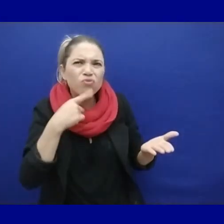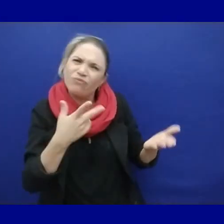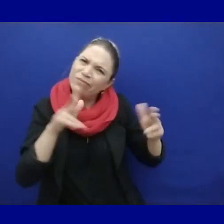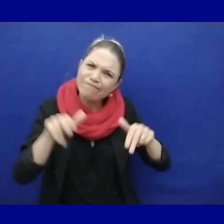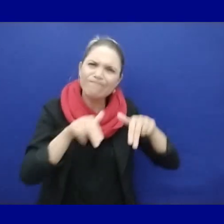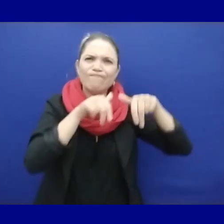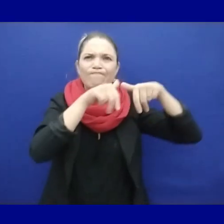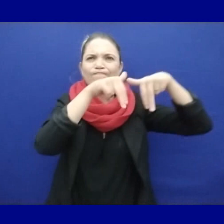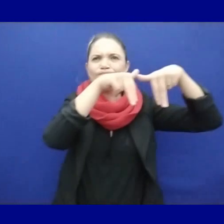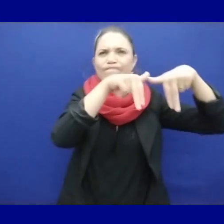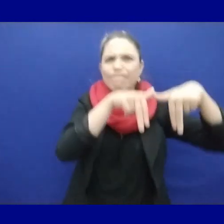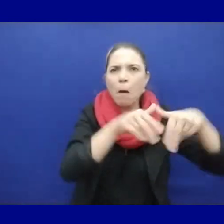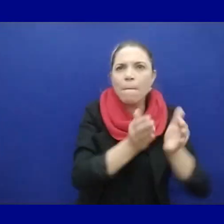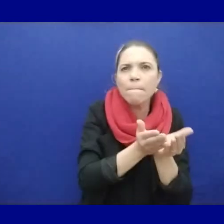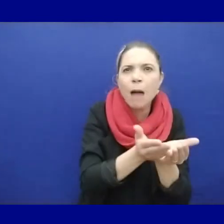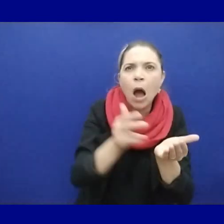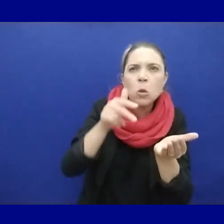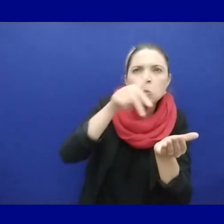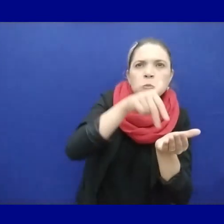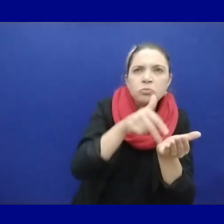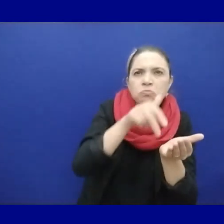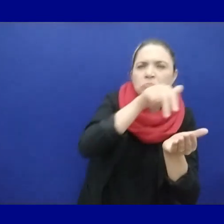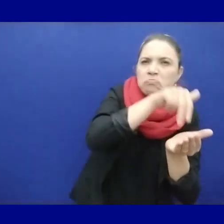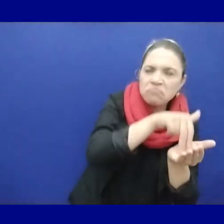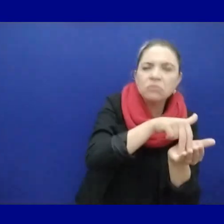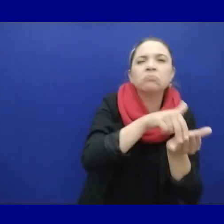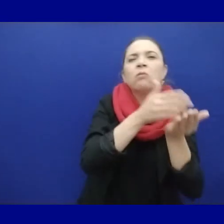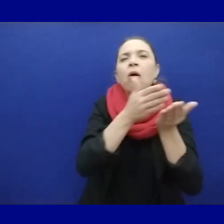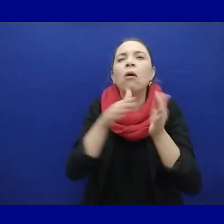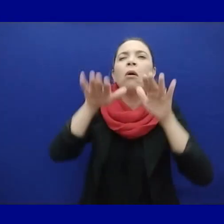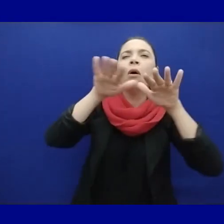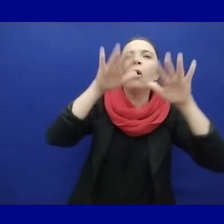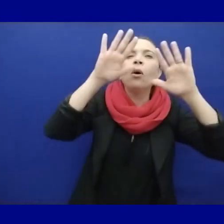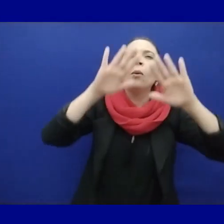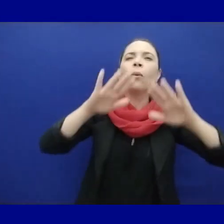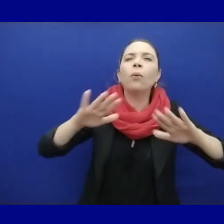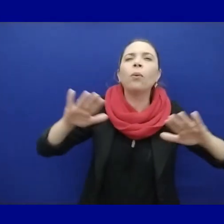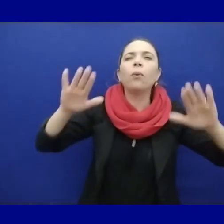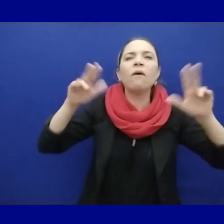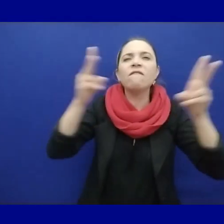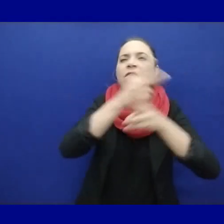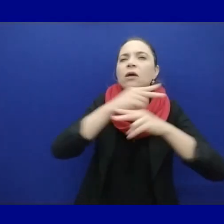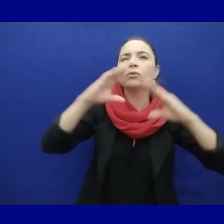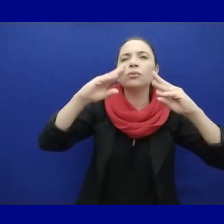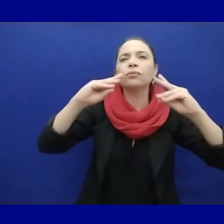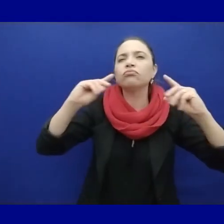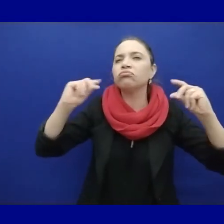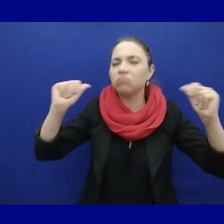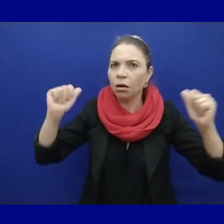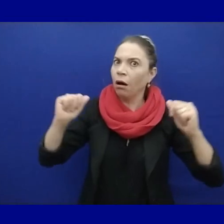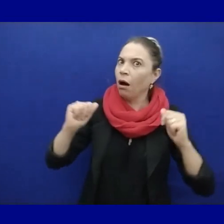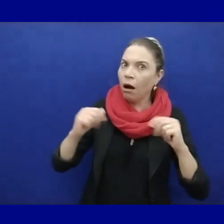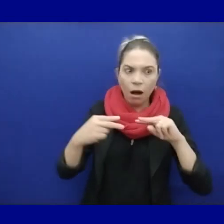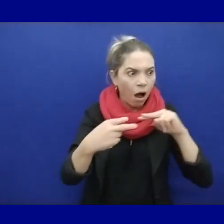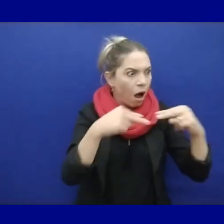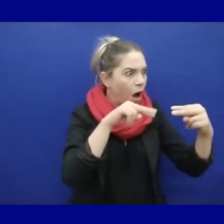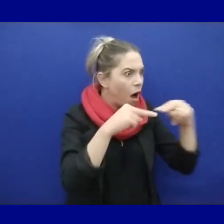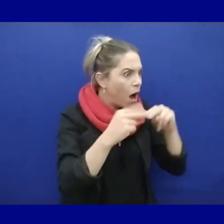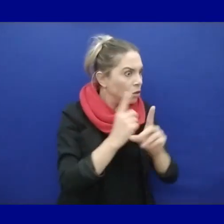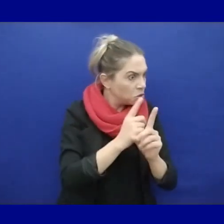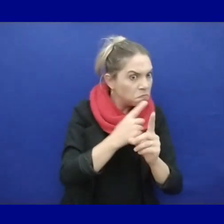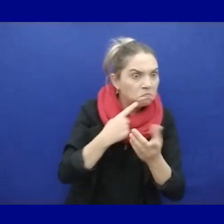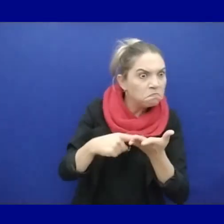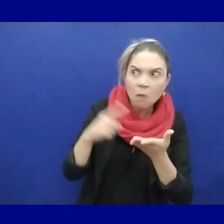Subindo ambos para o barco, cessou o vento. E os que estavam no barco adoraram, dizendo: